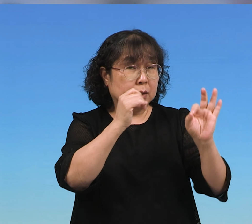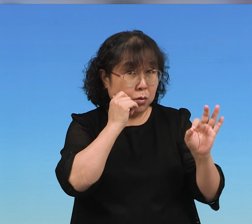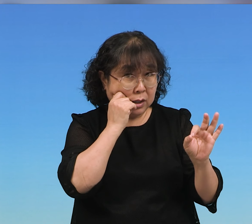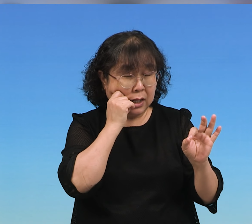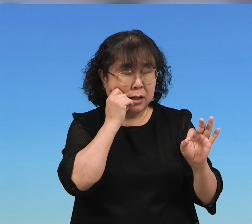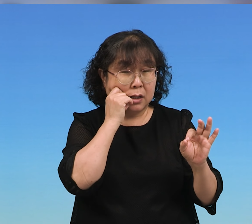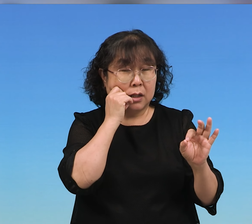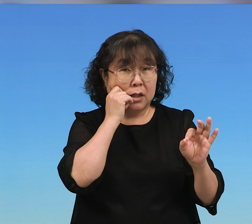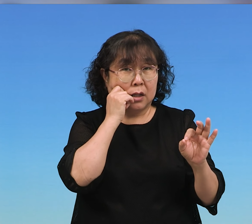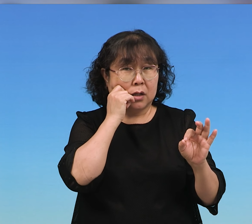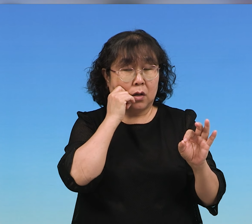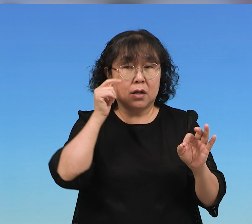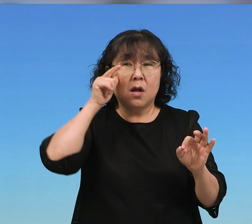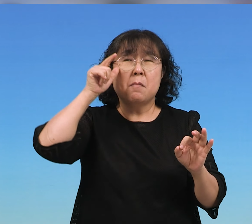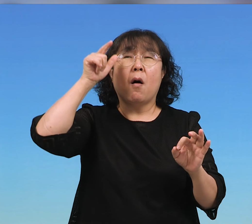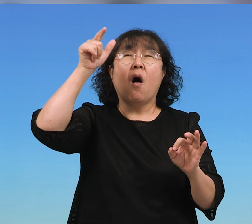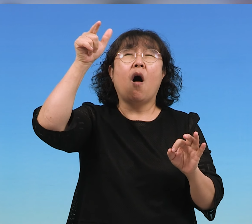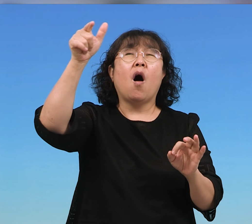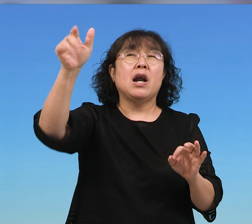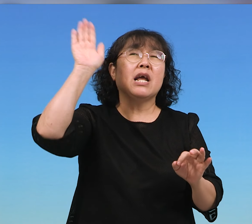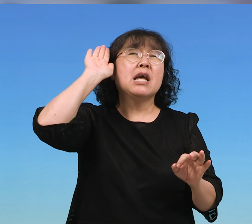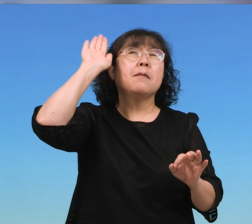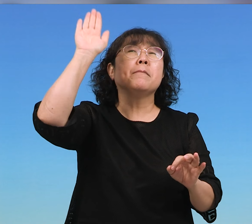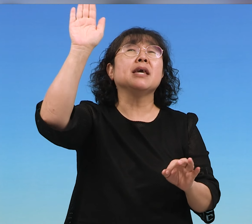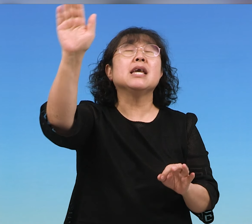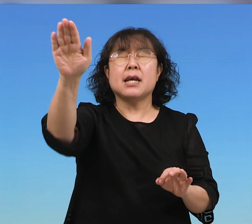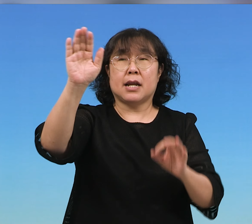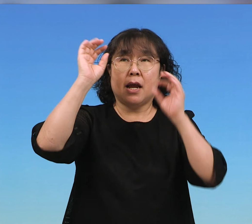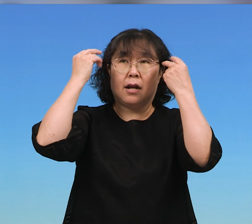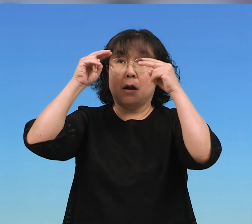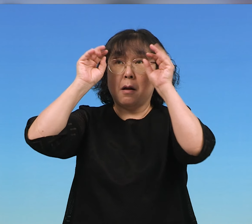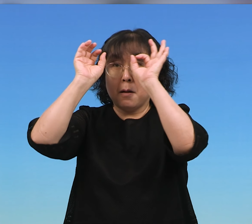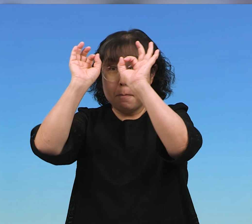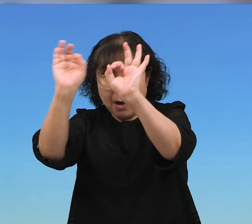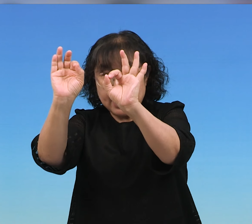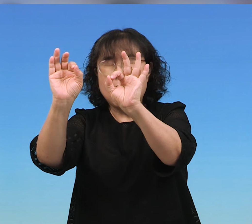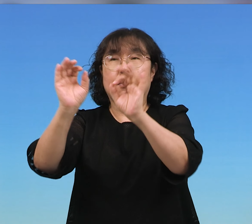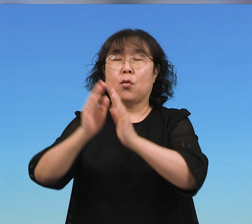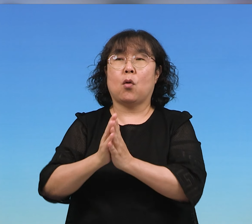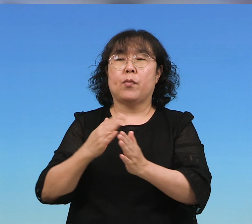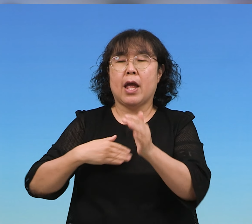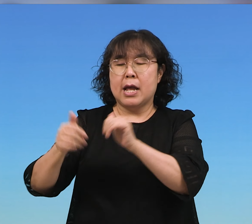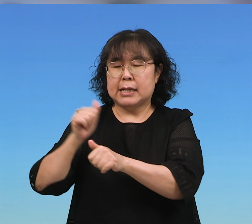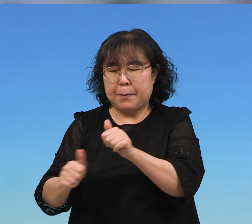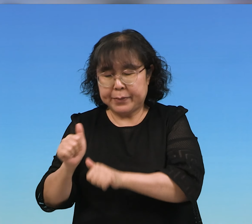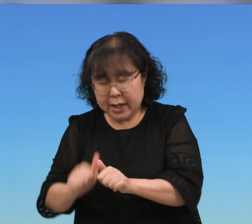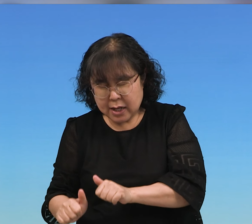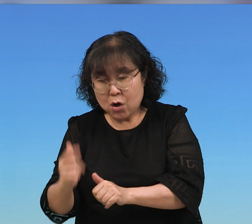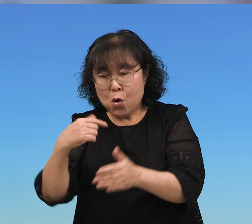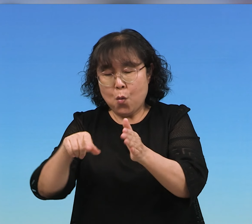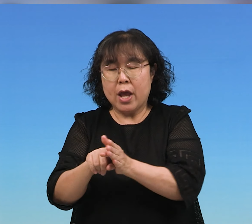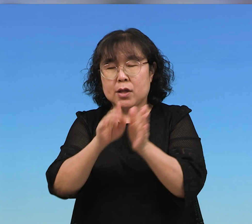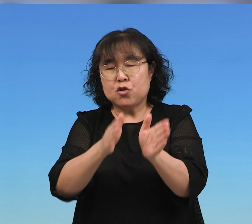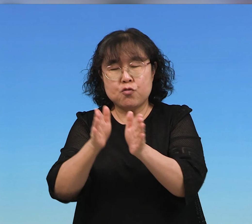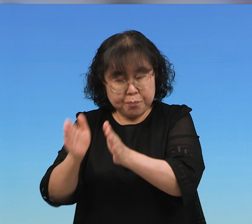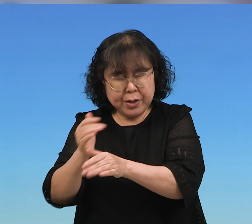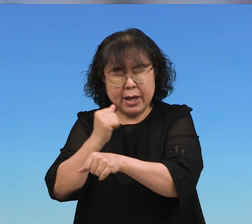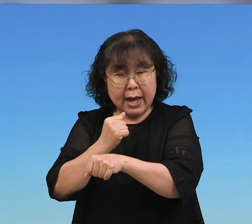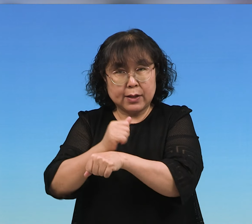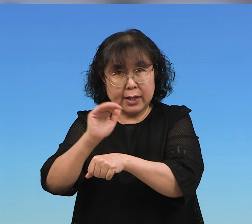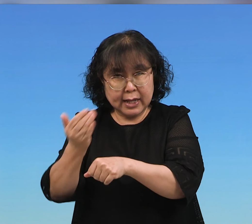수 없었던 그 상황에서 그는 멀리 내다보고 우리 세대가 아니라 우리 다음 세대를 위하여 이거 준비해야 됩니다 했던